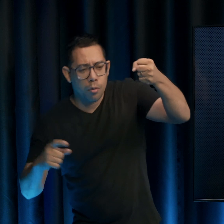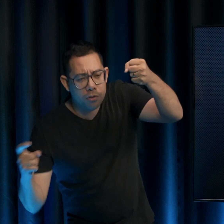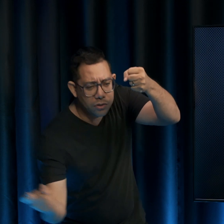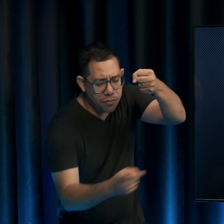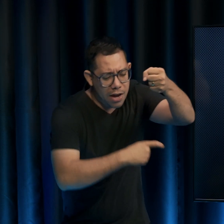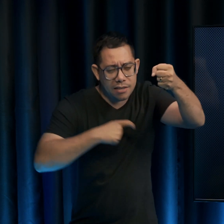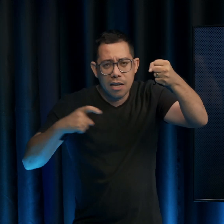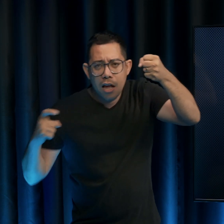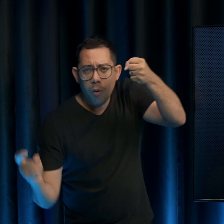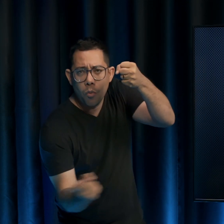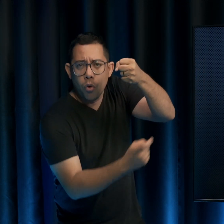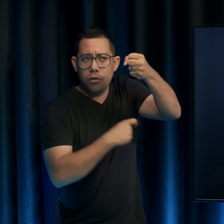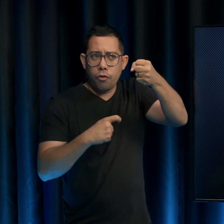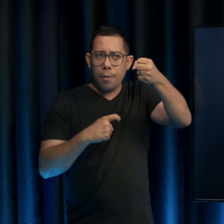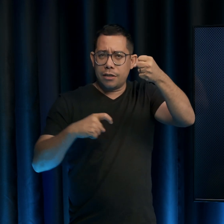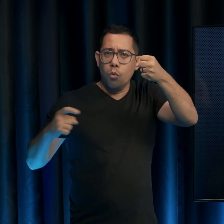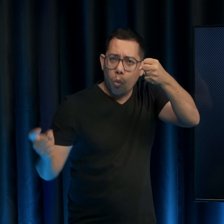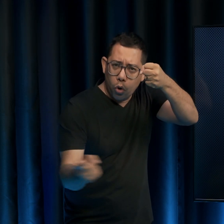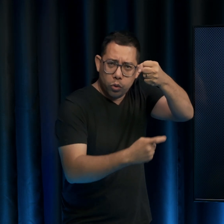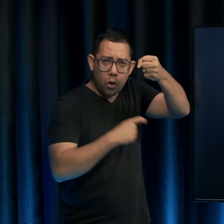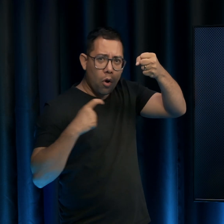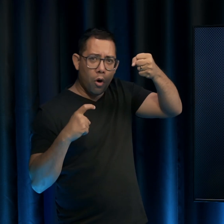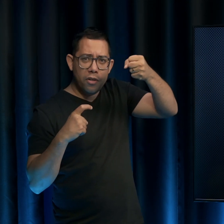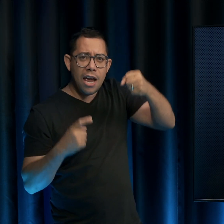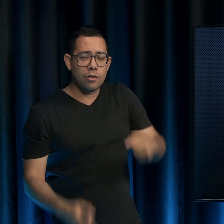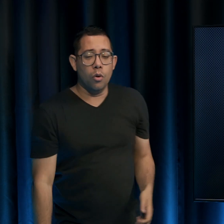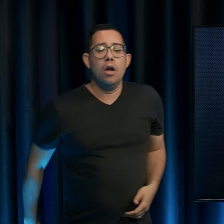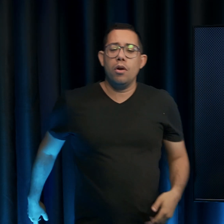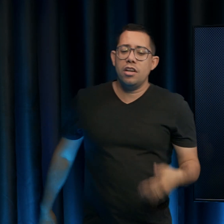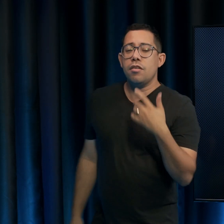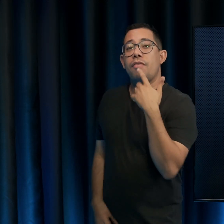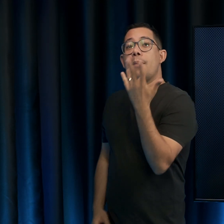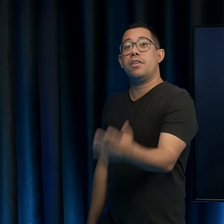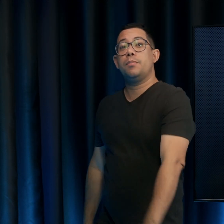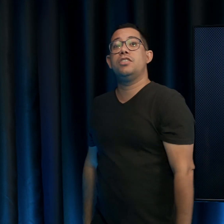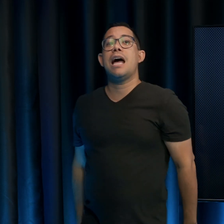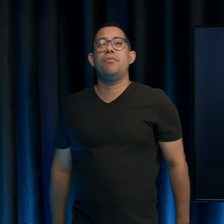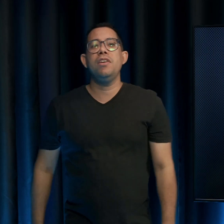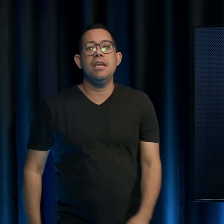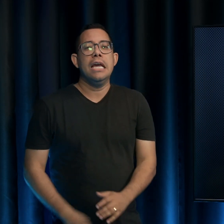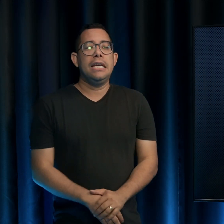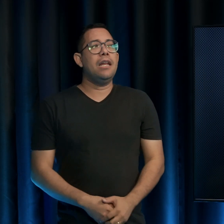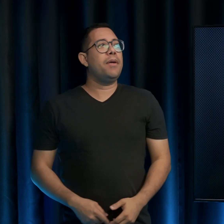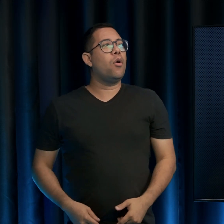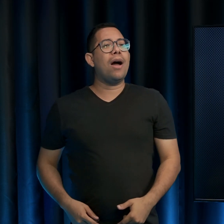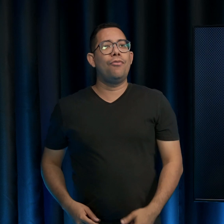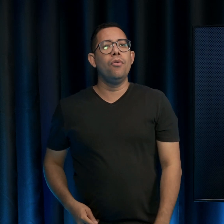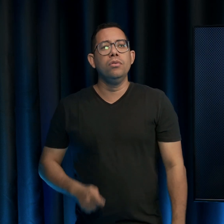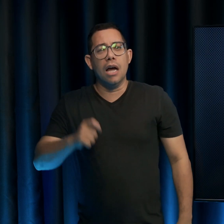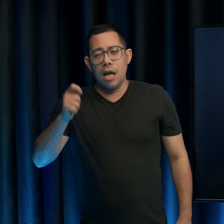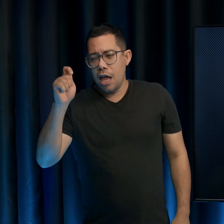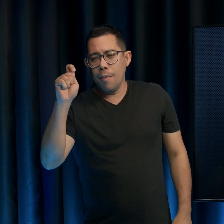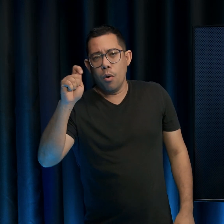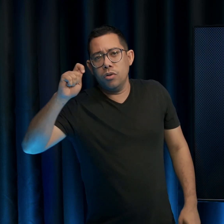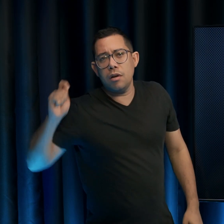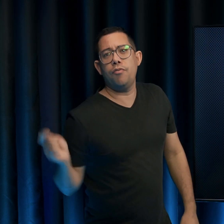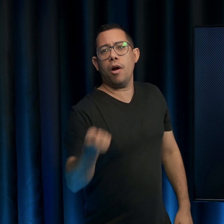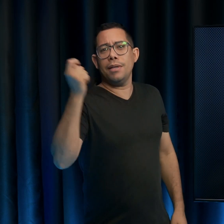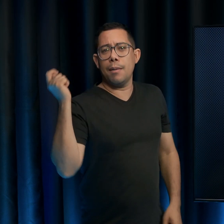que você faz? É um outro formato, é um outro objeto. Quando a gente vai falar, por exemplo, de Davi, que ele pegou a funda, é uma outra forma da mão de